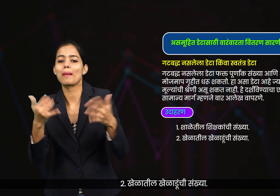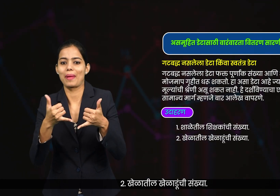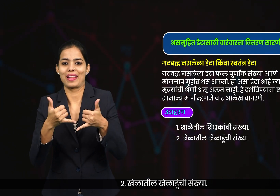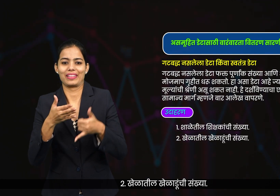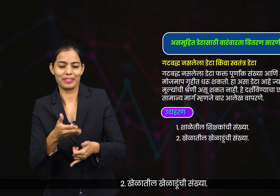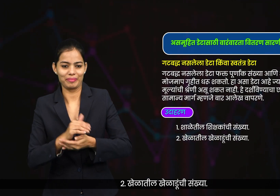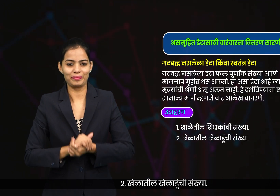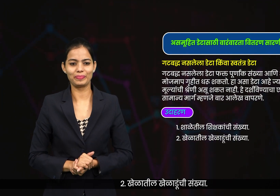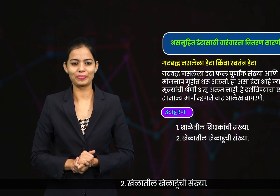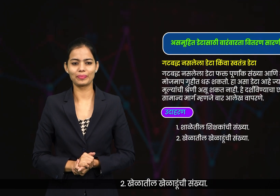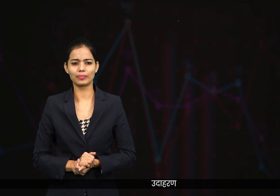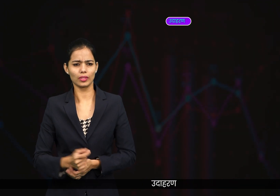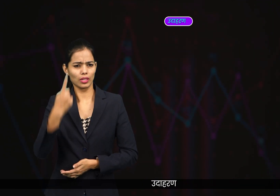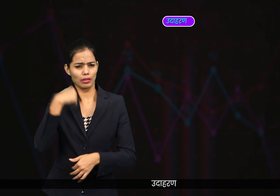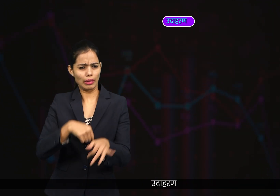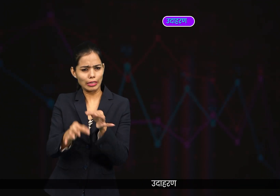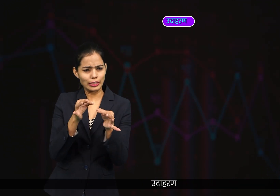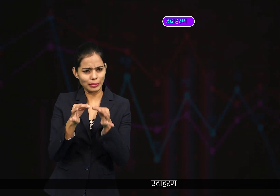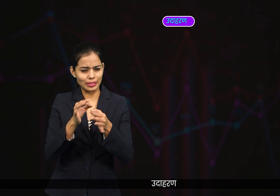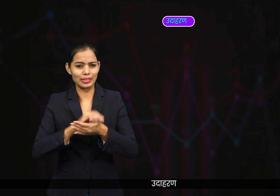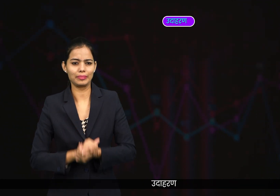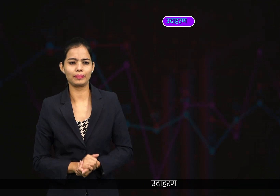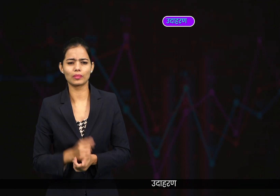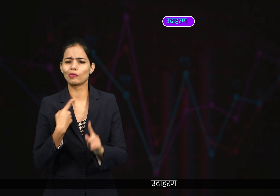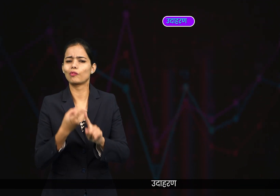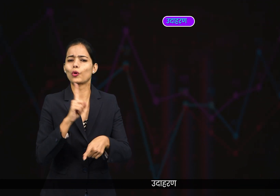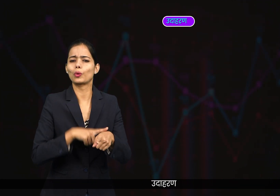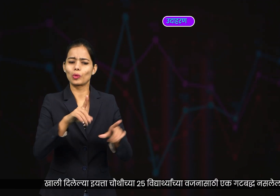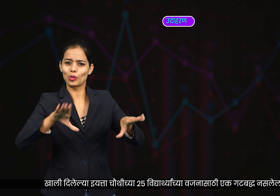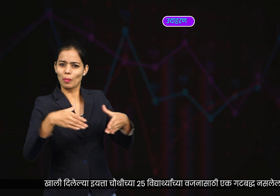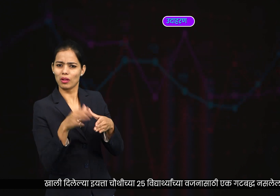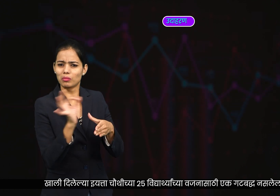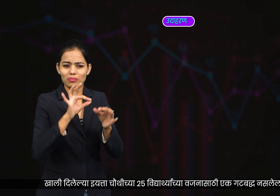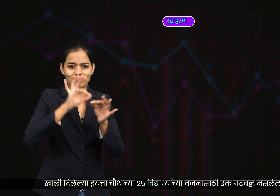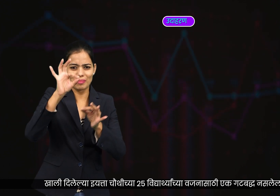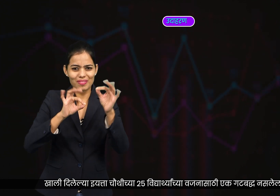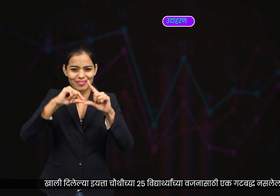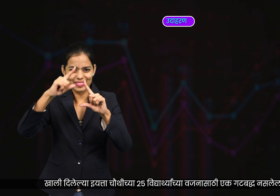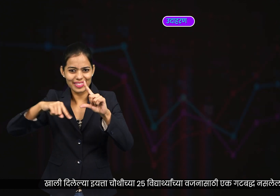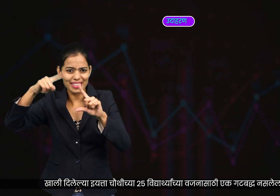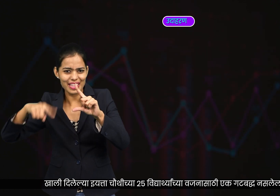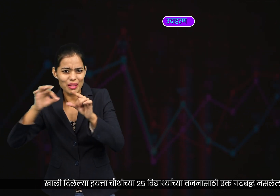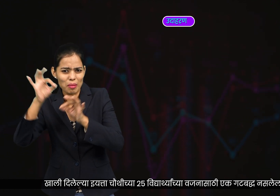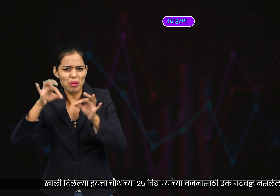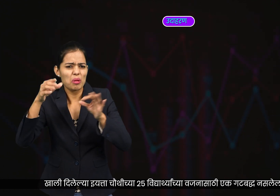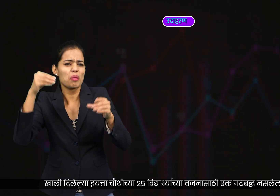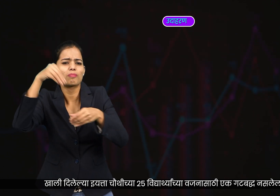खेळाडूंची संख्या। उदाहरण खाली दिलेल्या इयत्ता चौथीच्या 25